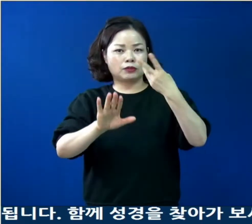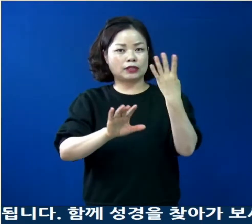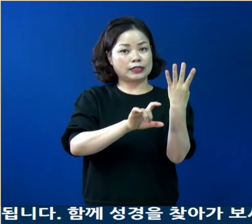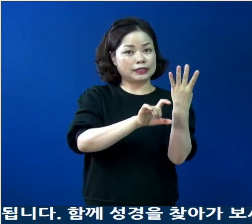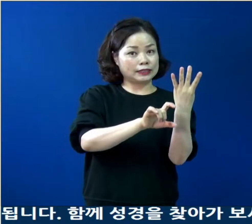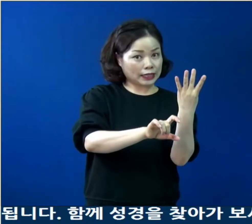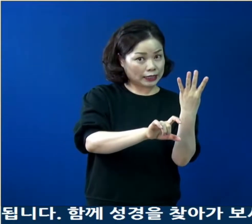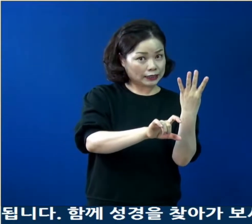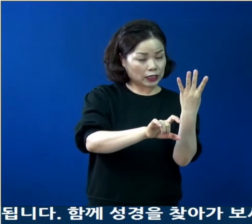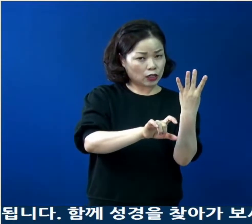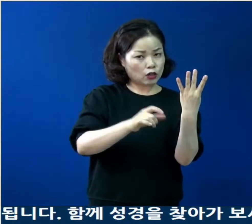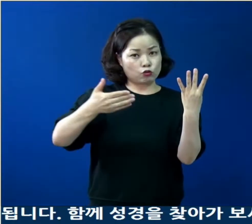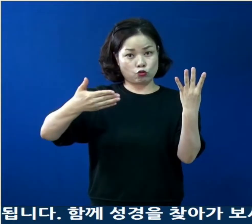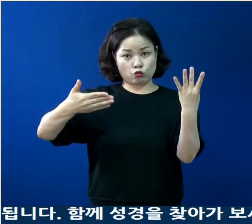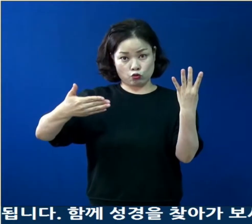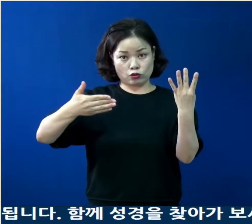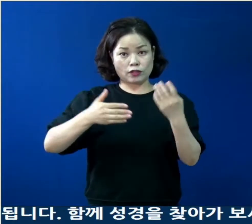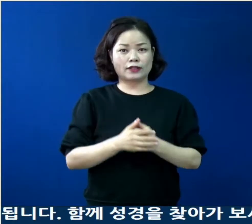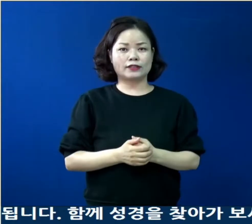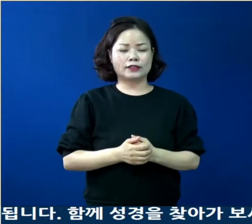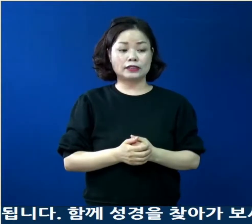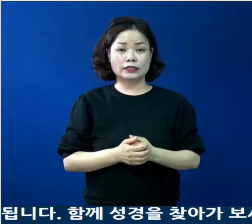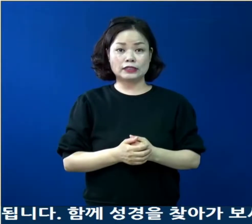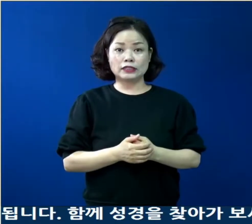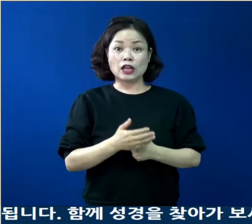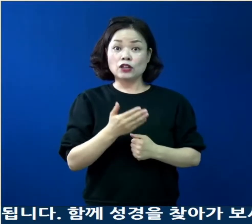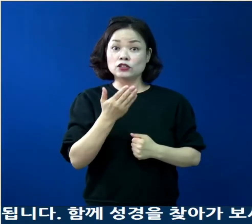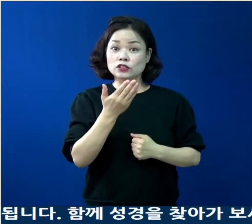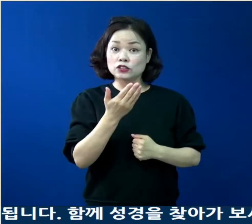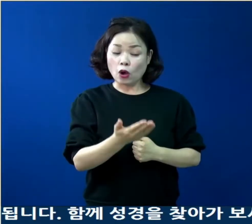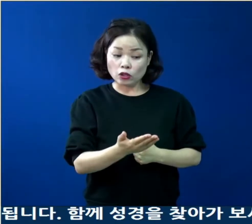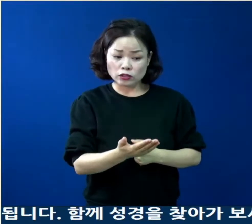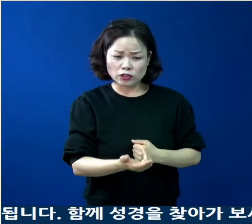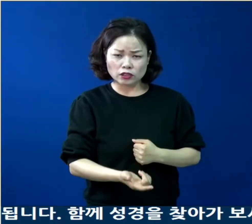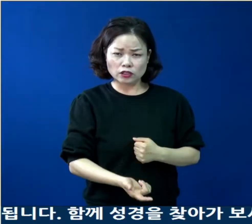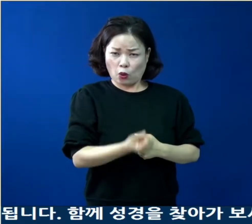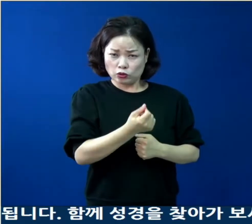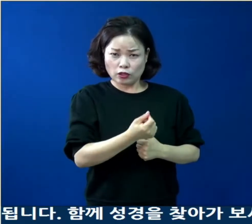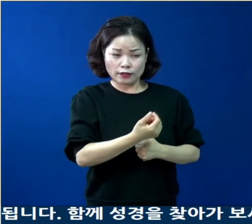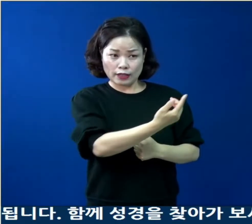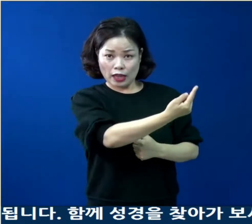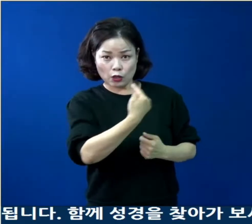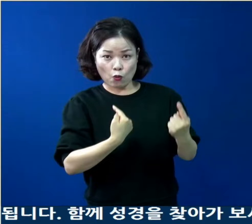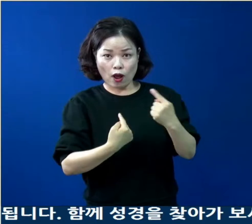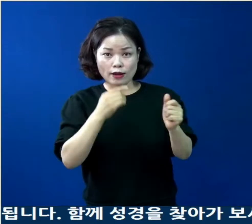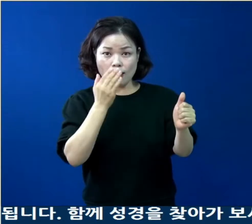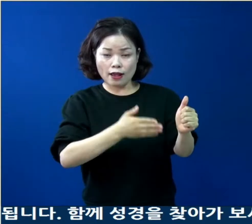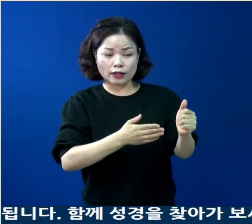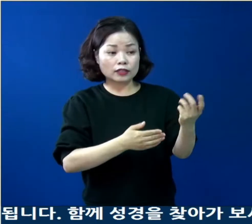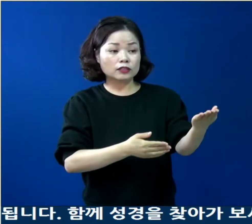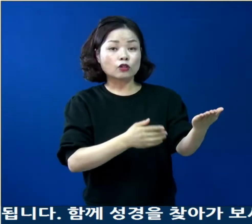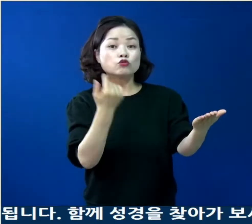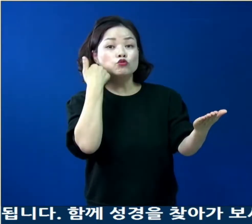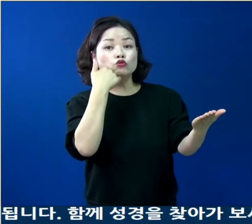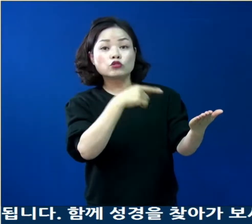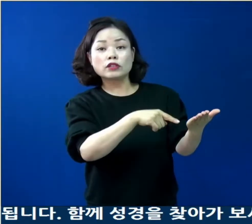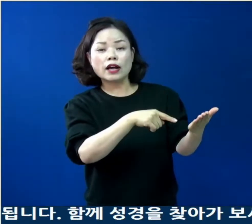4장 9절 너는 어서 속히 내게로 오라. 여기서 너는